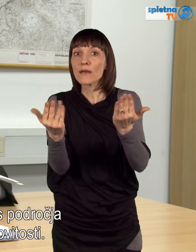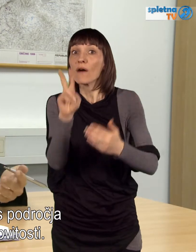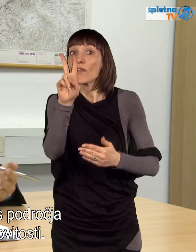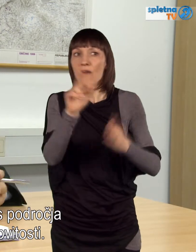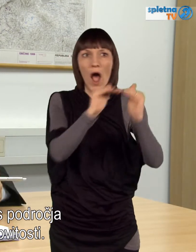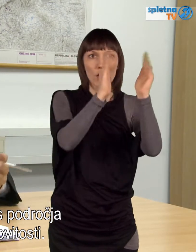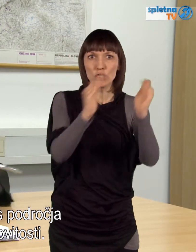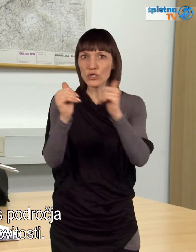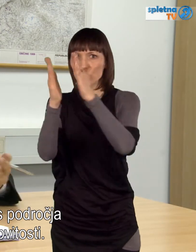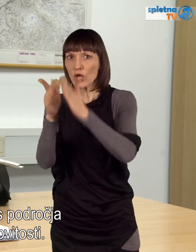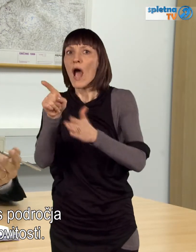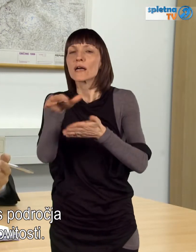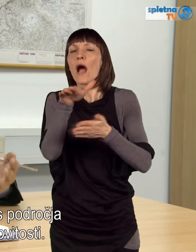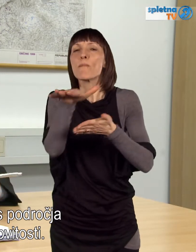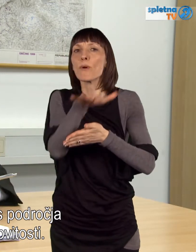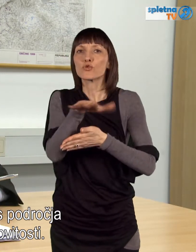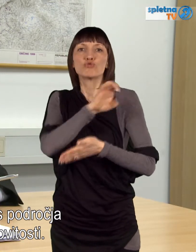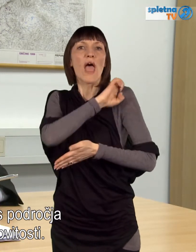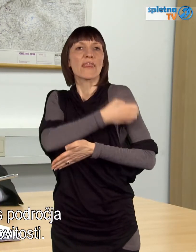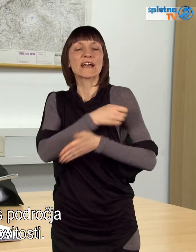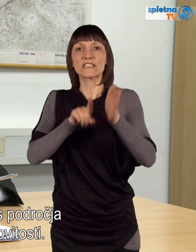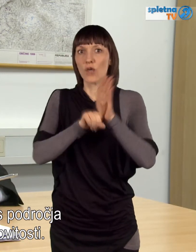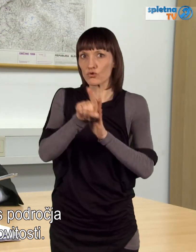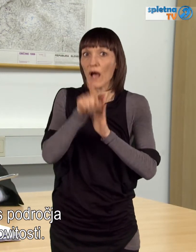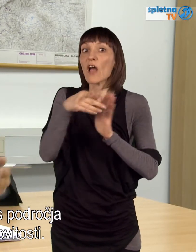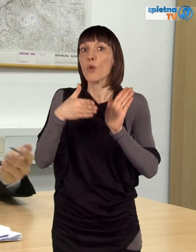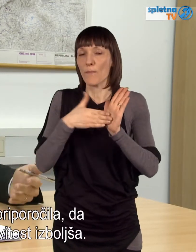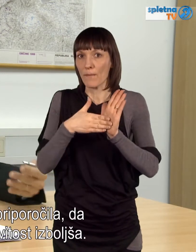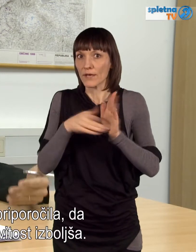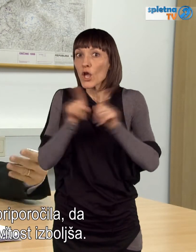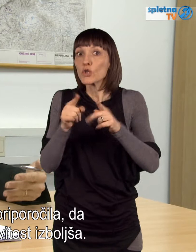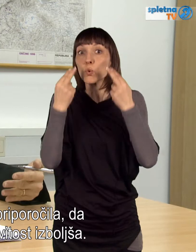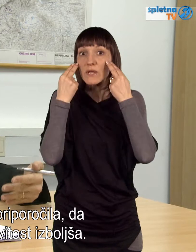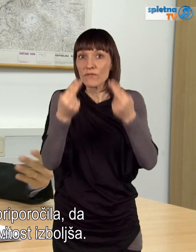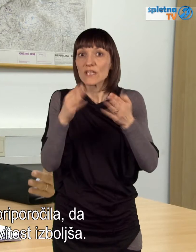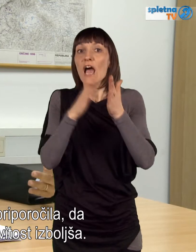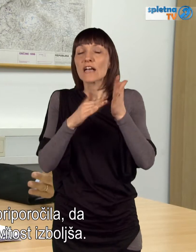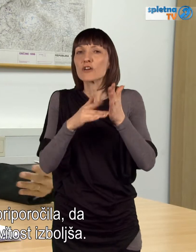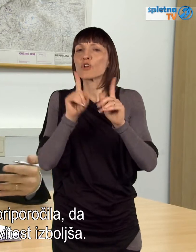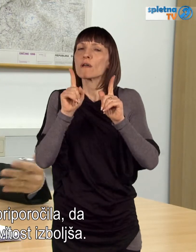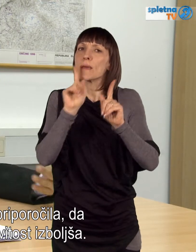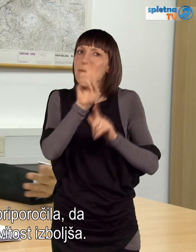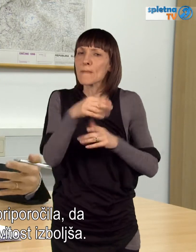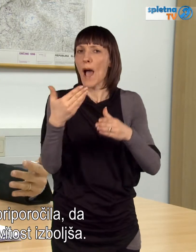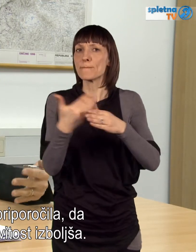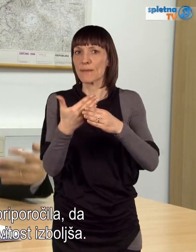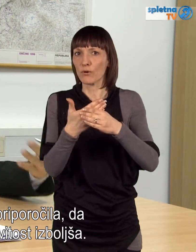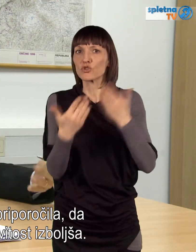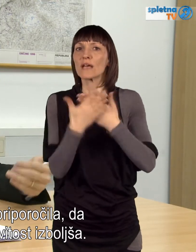z področja energetske učinkovitosti. In pa zraven vidi, Kakšna so še druga priporočila, da se ta